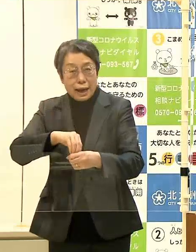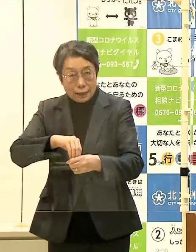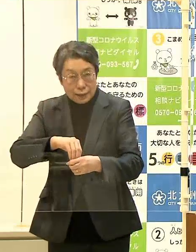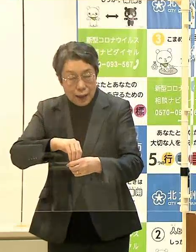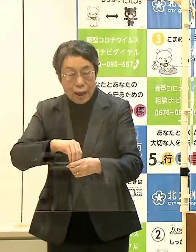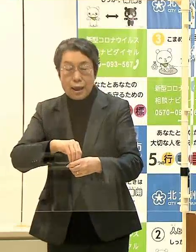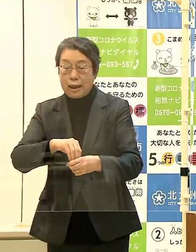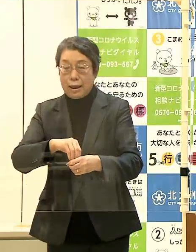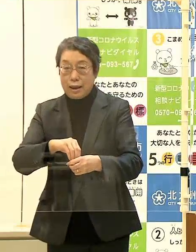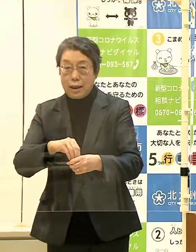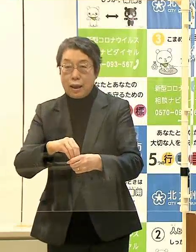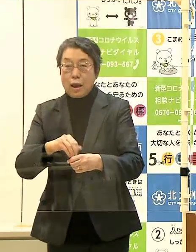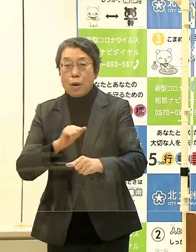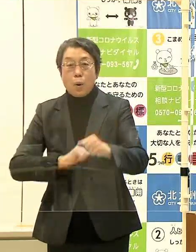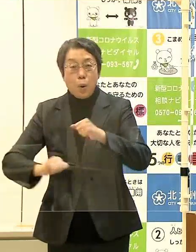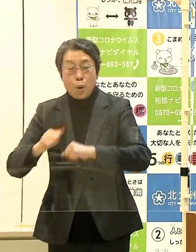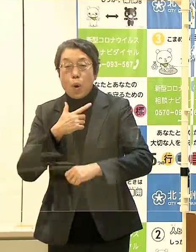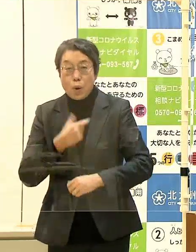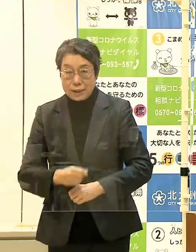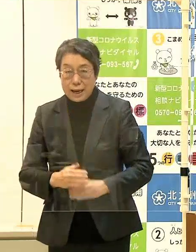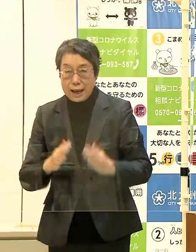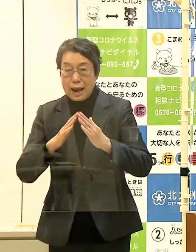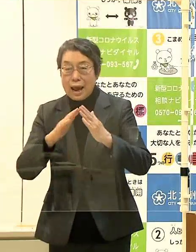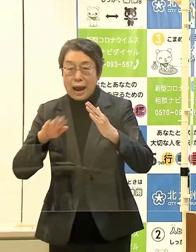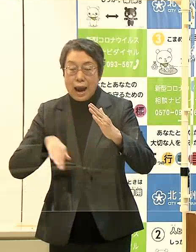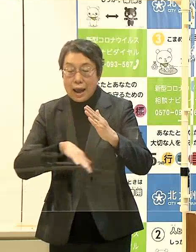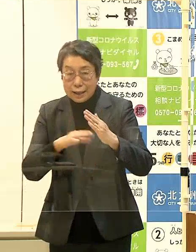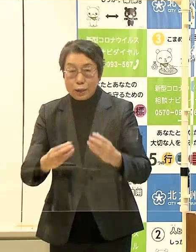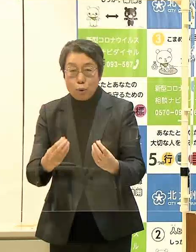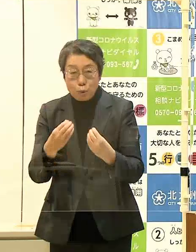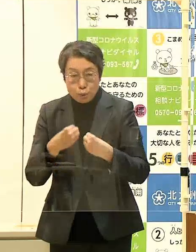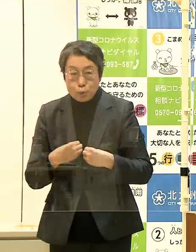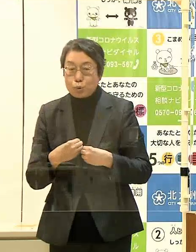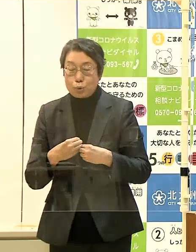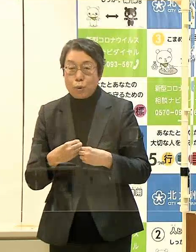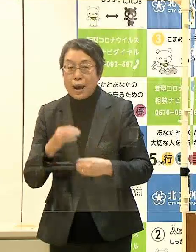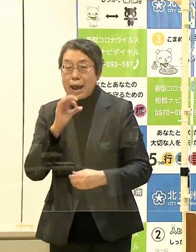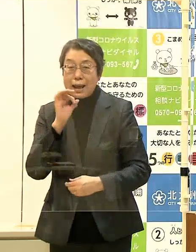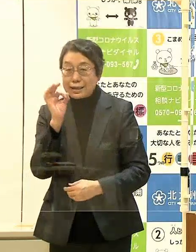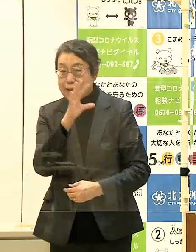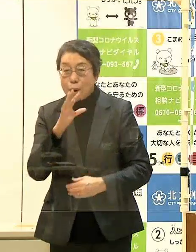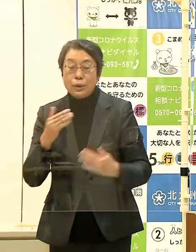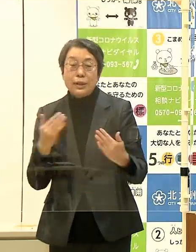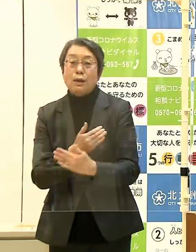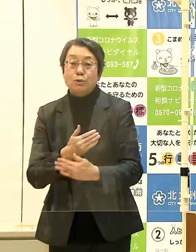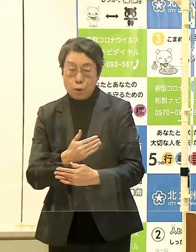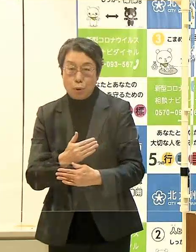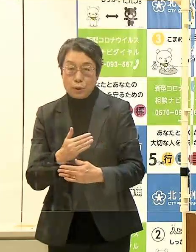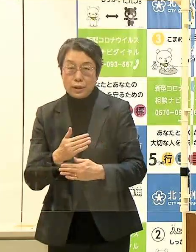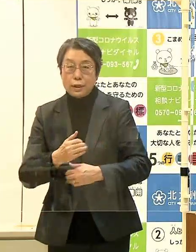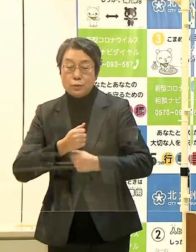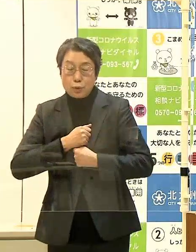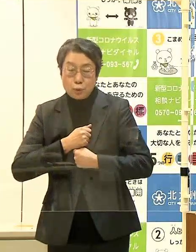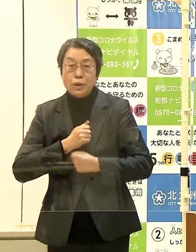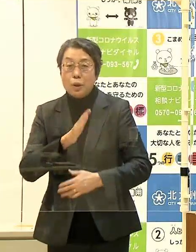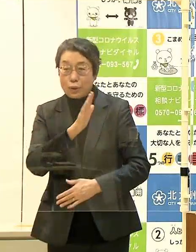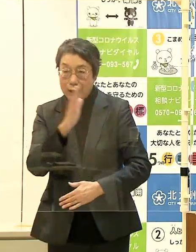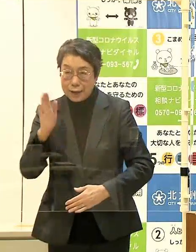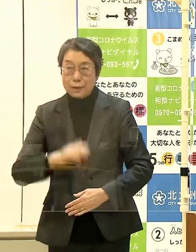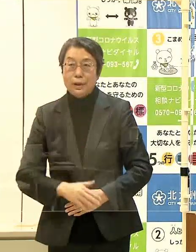て家庭ね論感染防止対策についても5流お願いしたいんこのであり